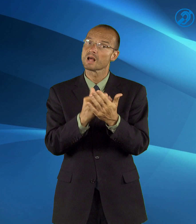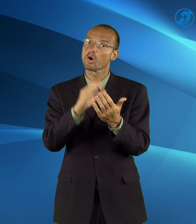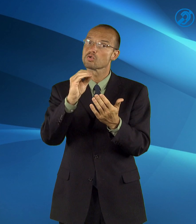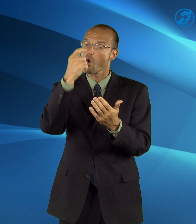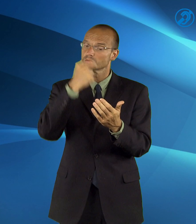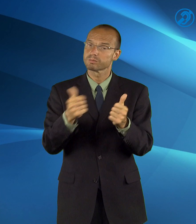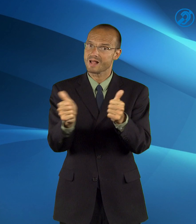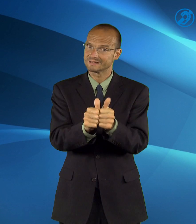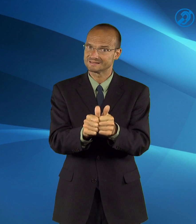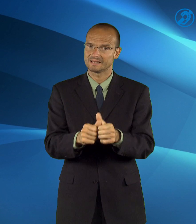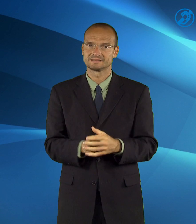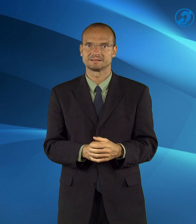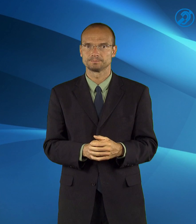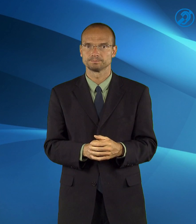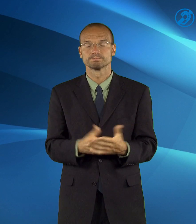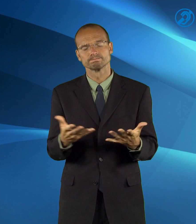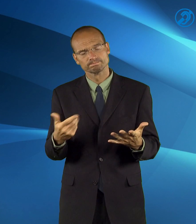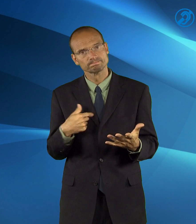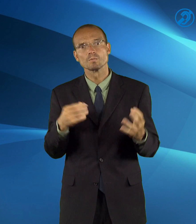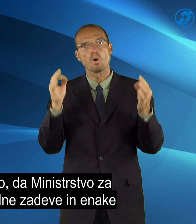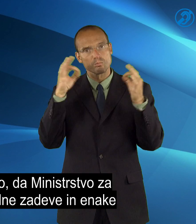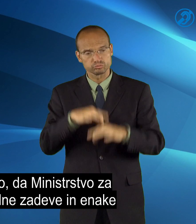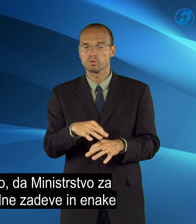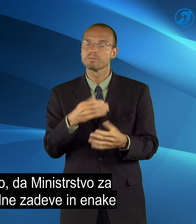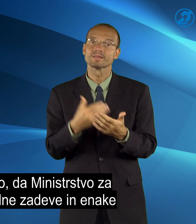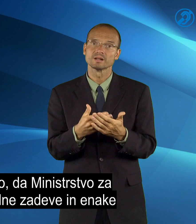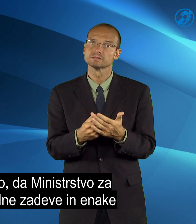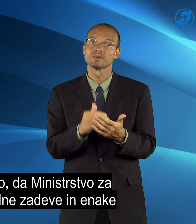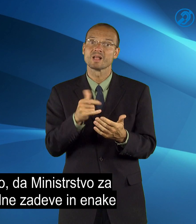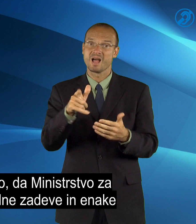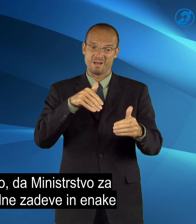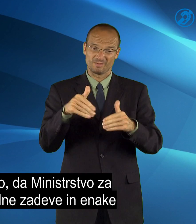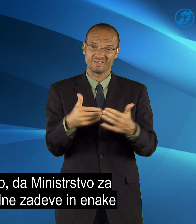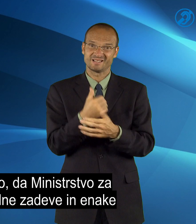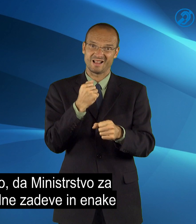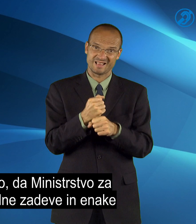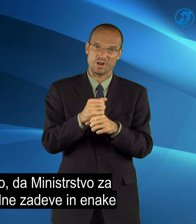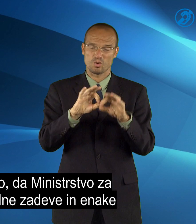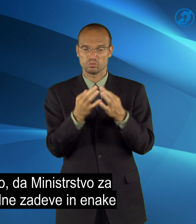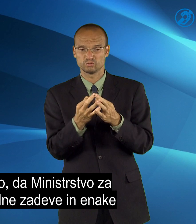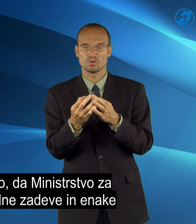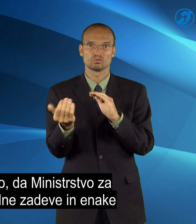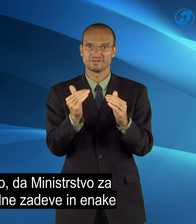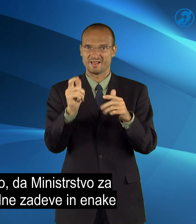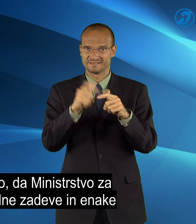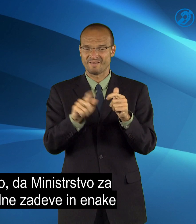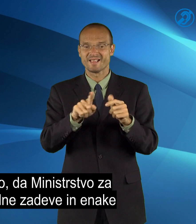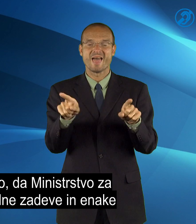Zakon o osebni asistenci. Obžalujemo dejstvo, da Ministrstvo za delo, družino, socialne zadeve in